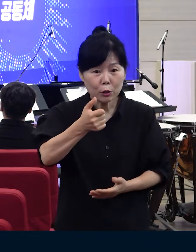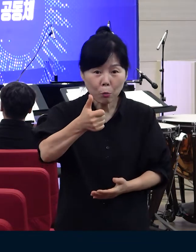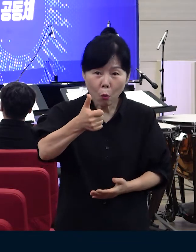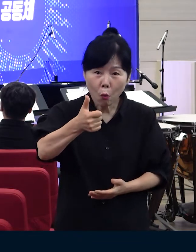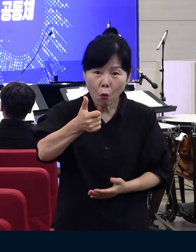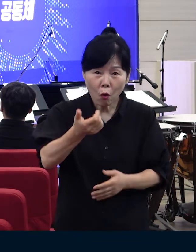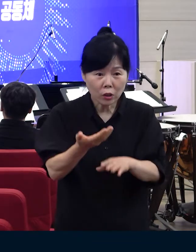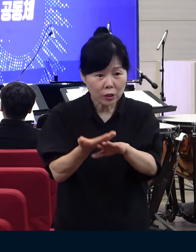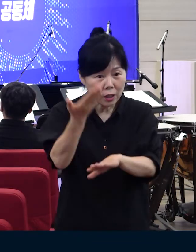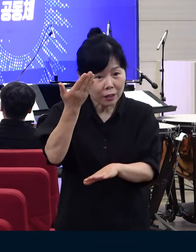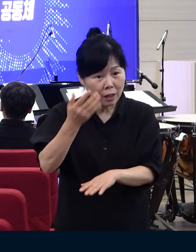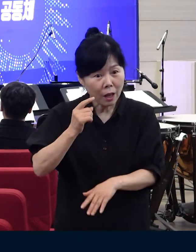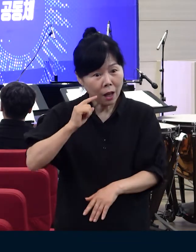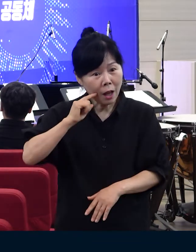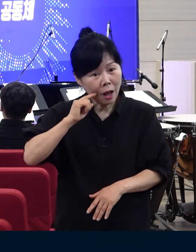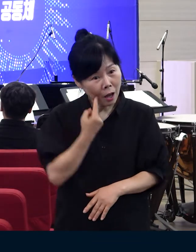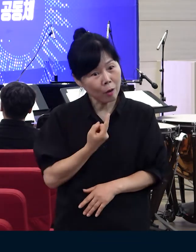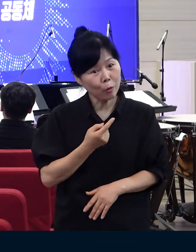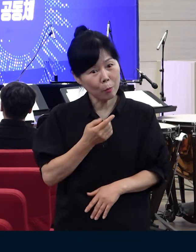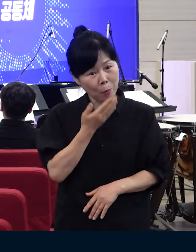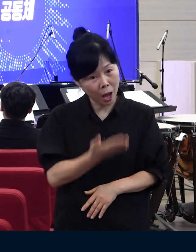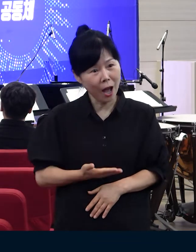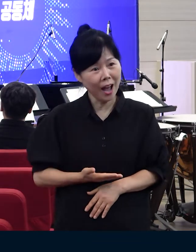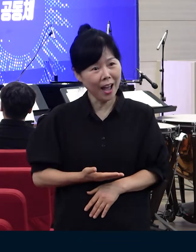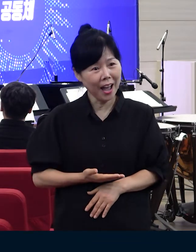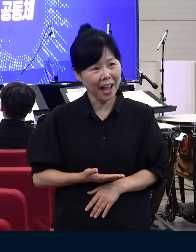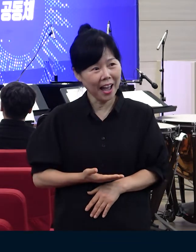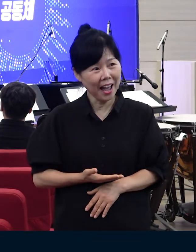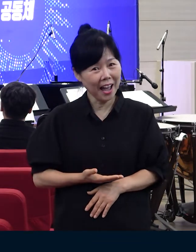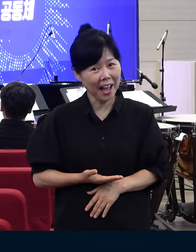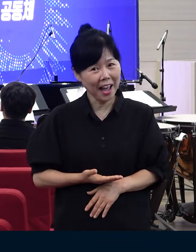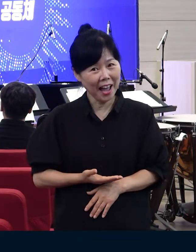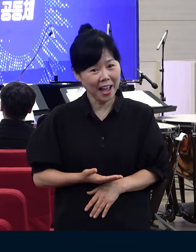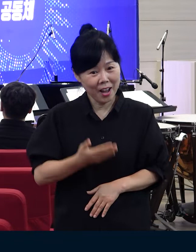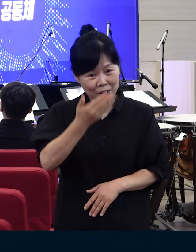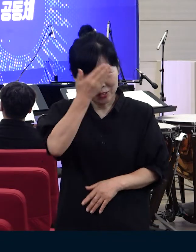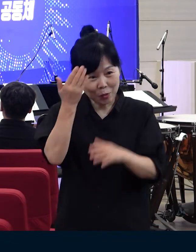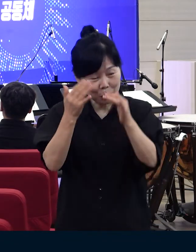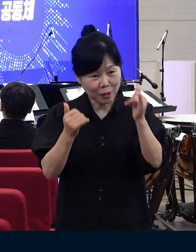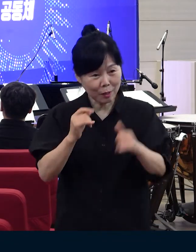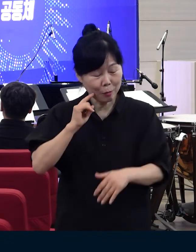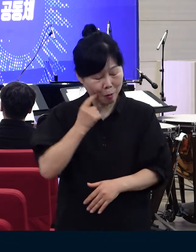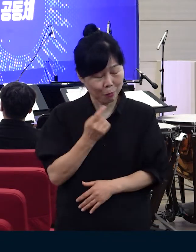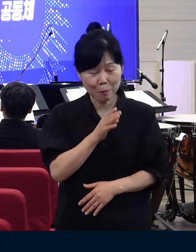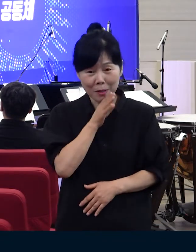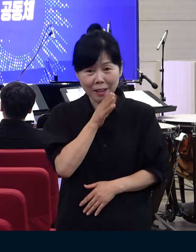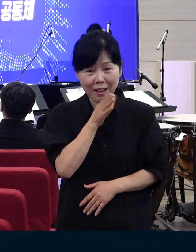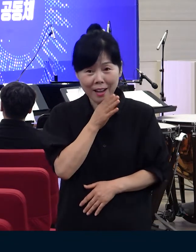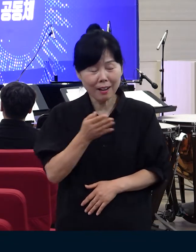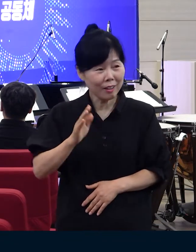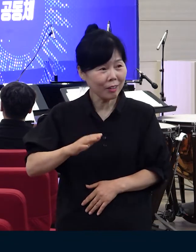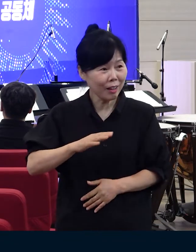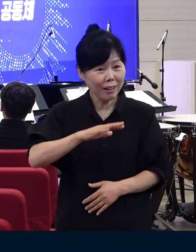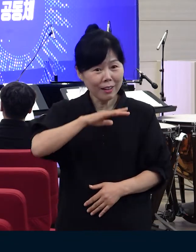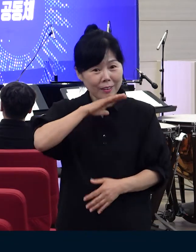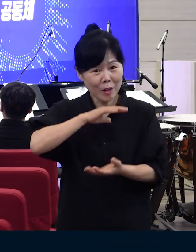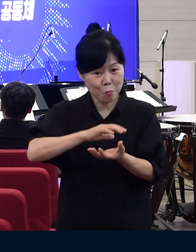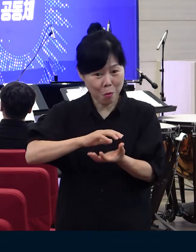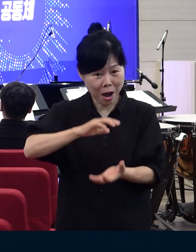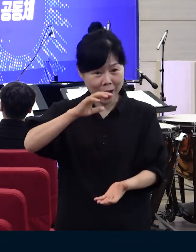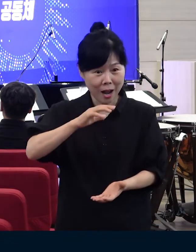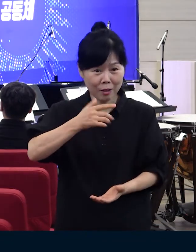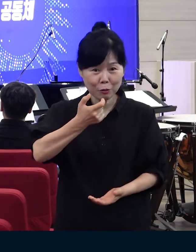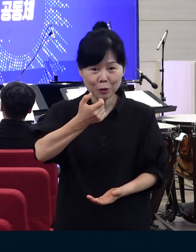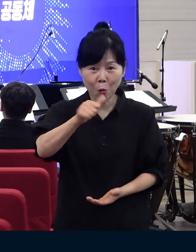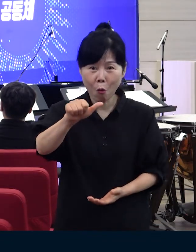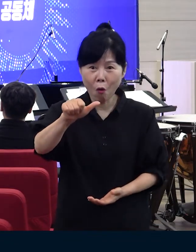이렇게 아름다울 수 있을까 하는 거예요. 젊어서 아름다운 거야 그럴 수 있어요. 그런데 어떻게 그 나이가